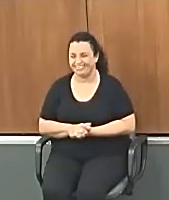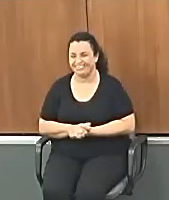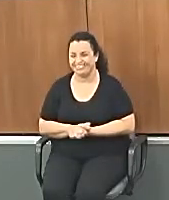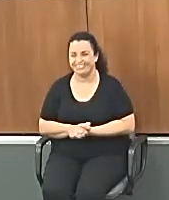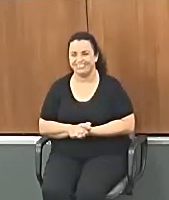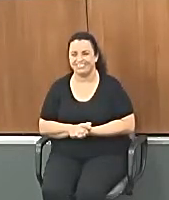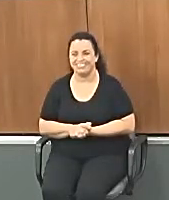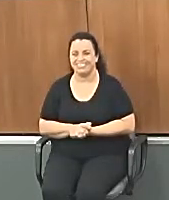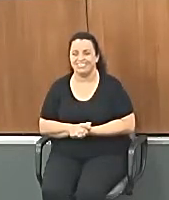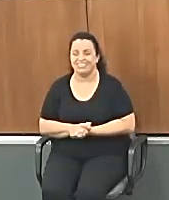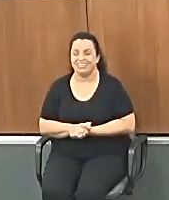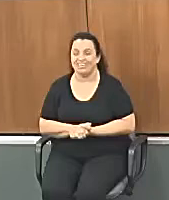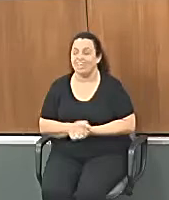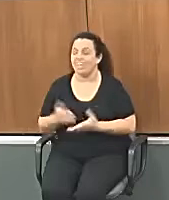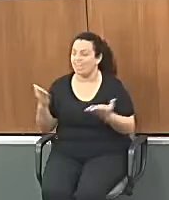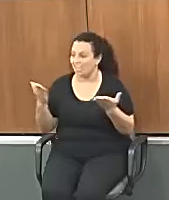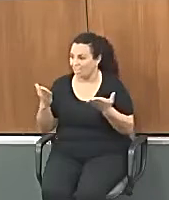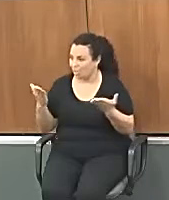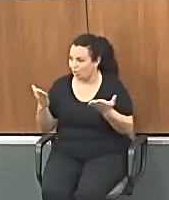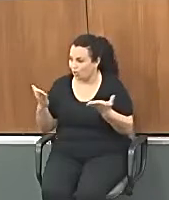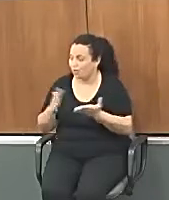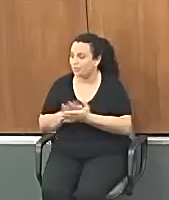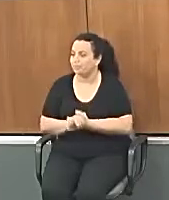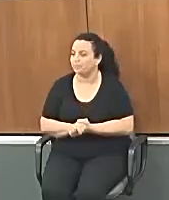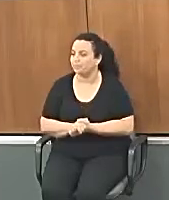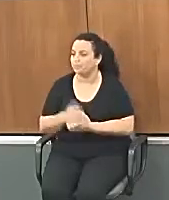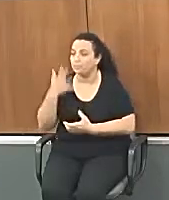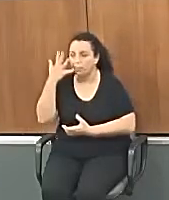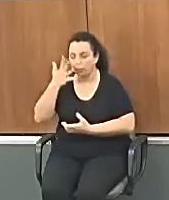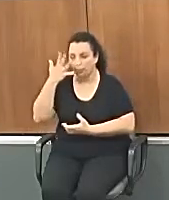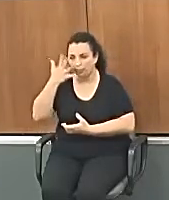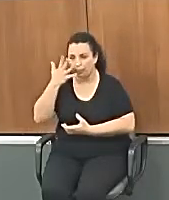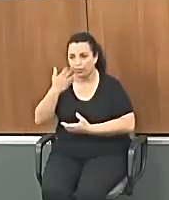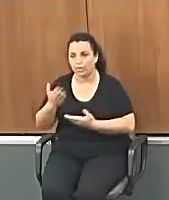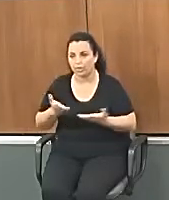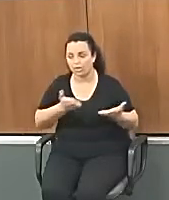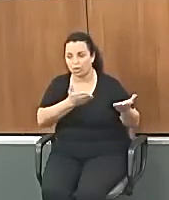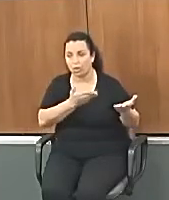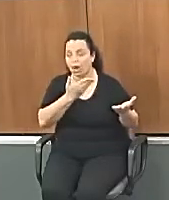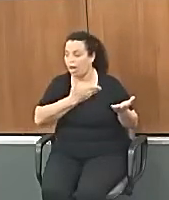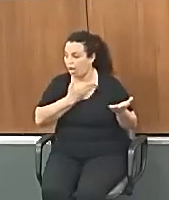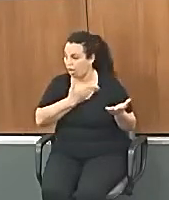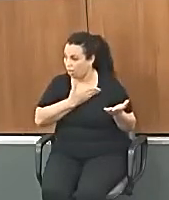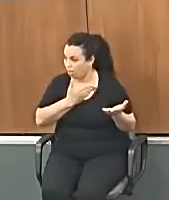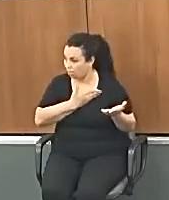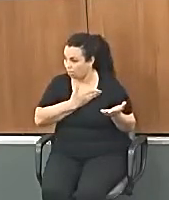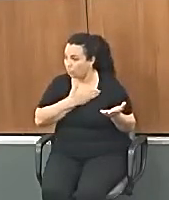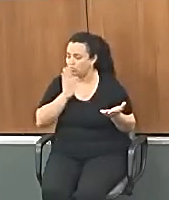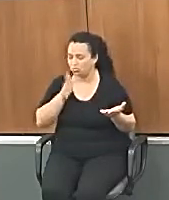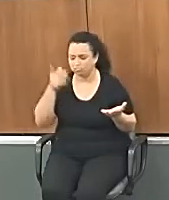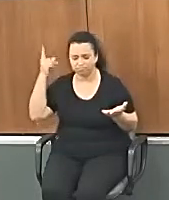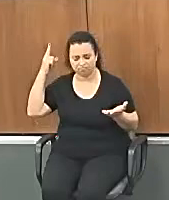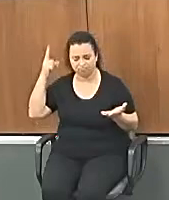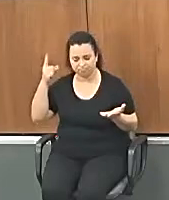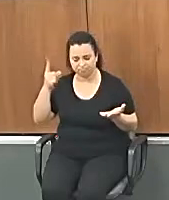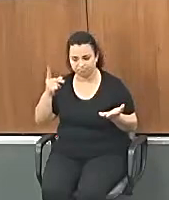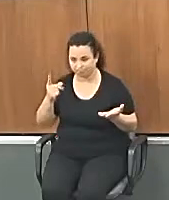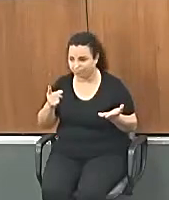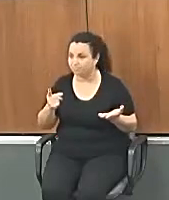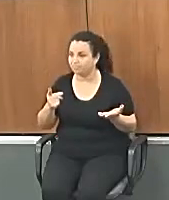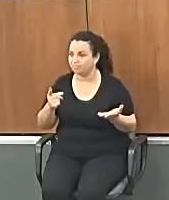gostaria de passar a palavra agora para um amigo já de muitos anos